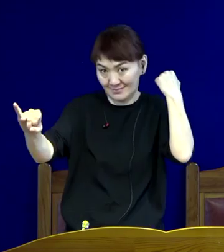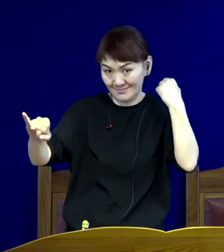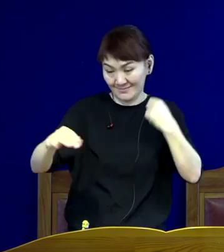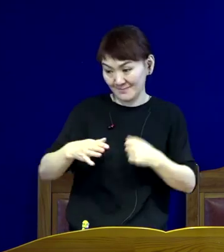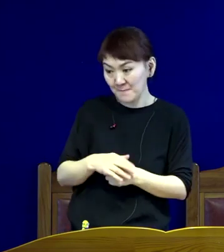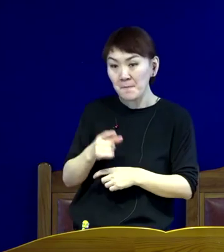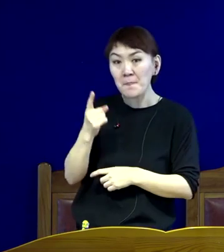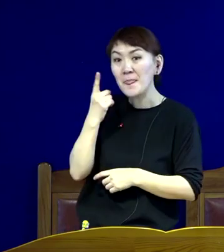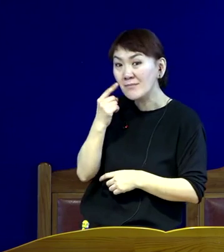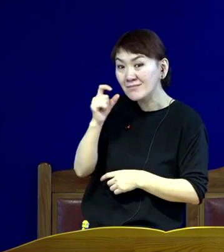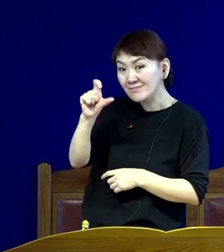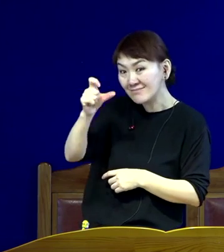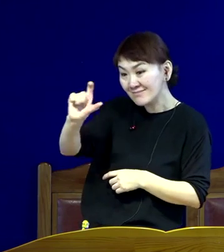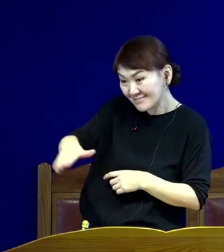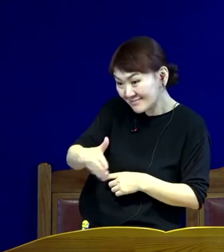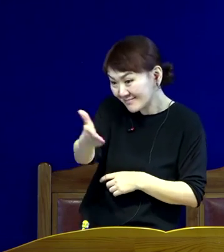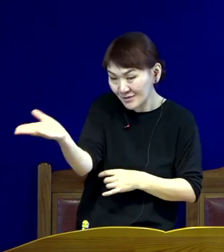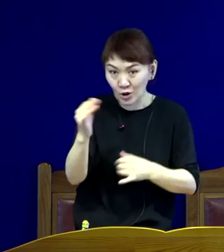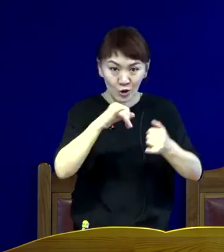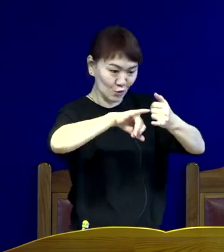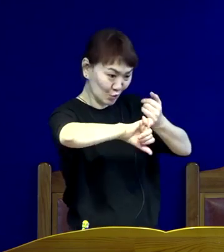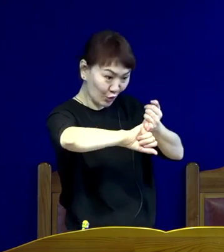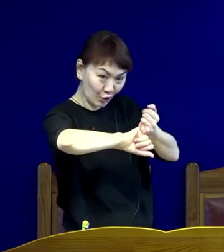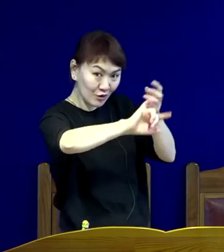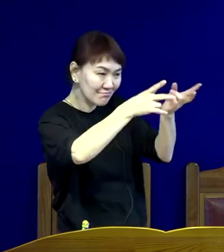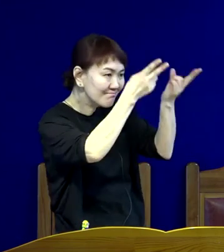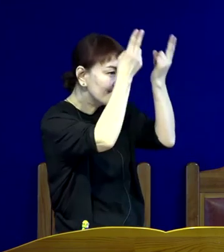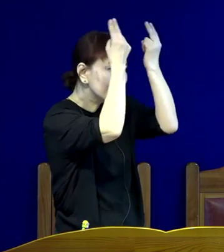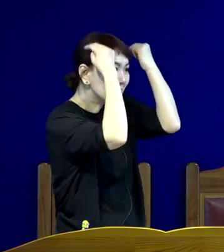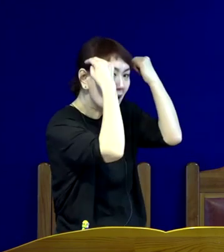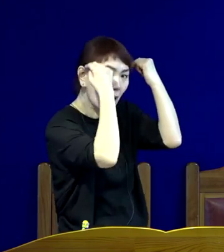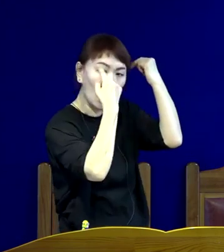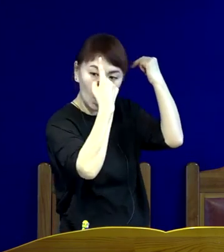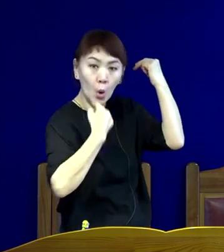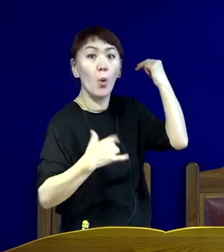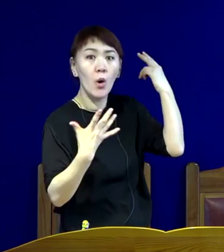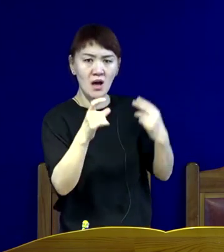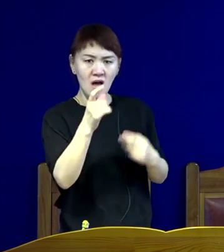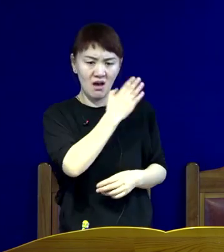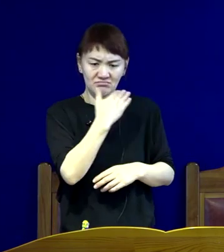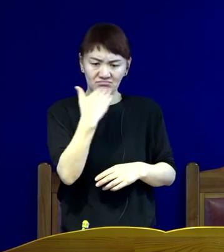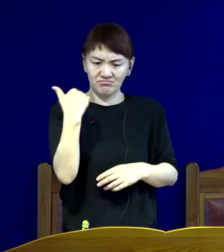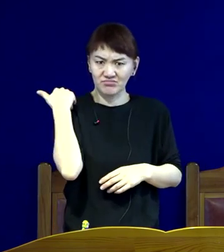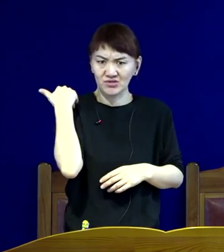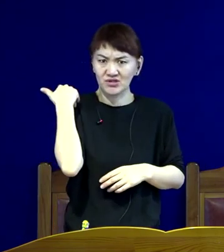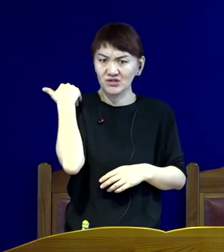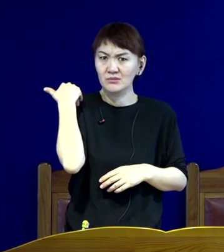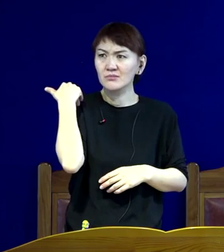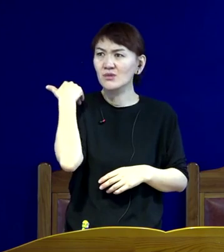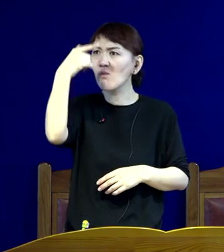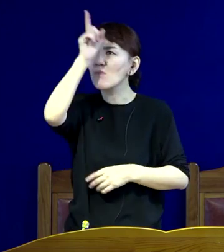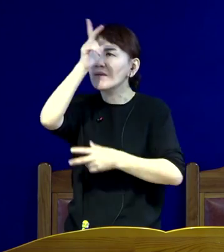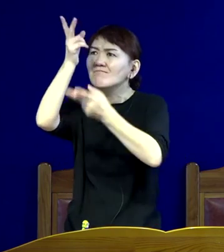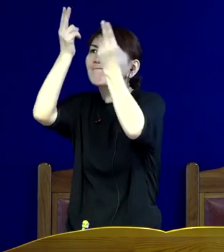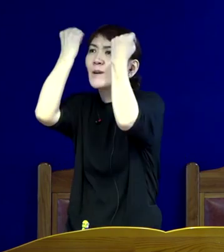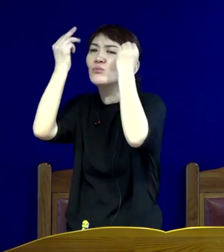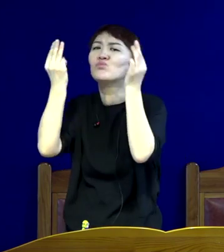өөрийн нөхрүүддээ захирагдахдаа эзэнд захирагдж байгаа мэт захирагддаг гэж хатуучанг тушаалаар бичиж үлдээсэн. Яагаад